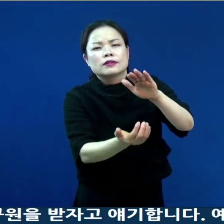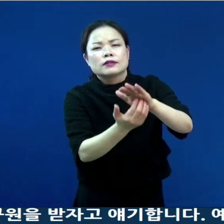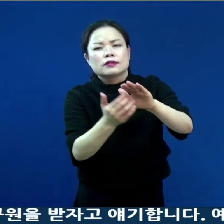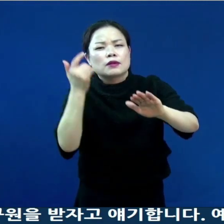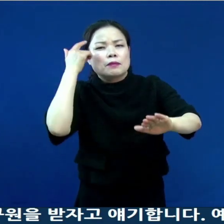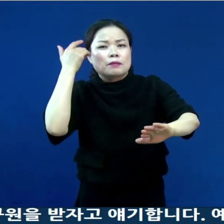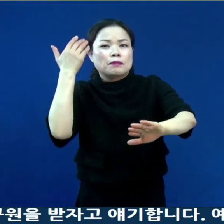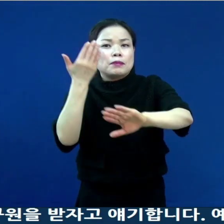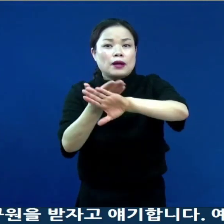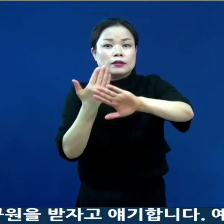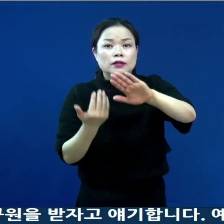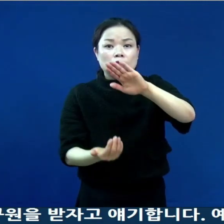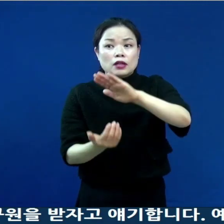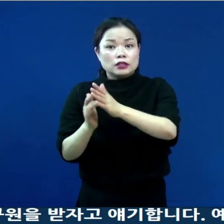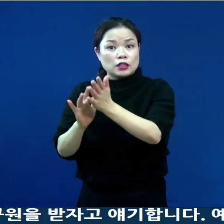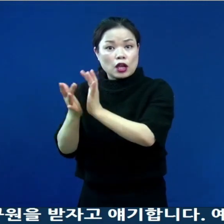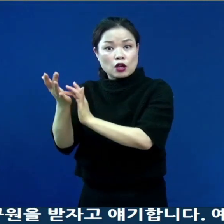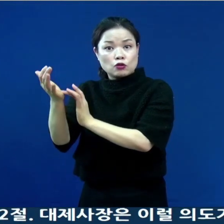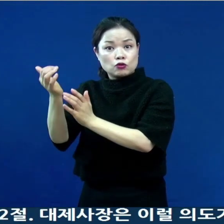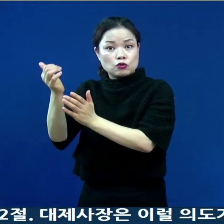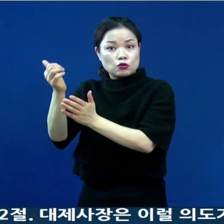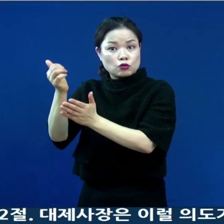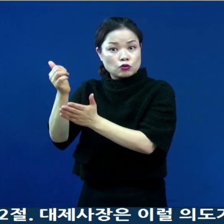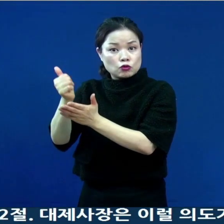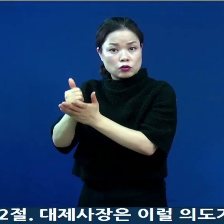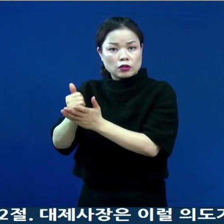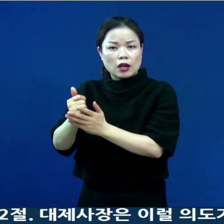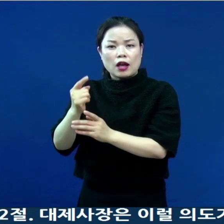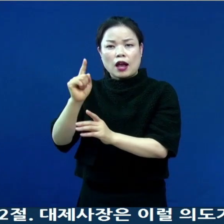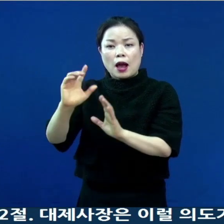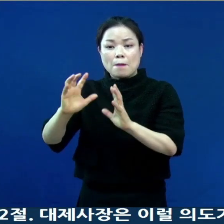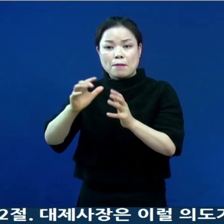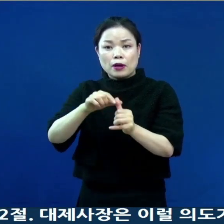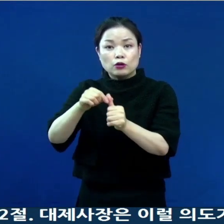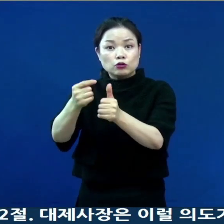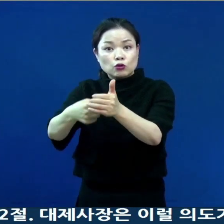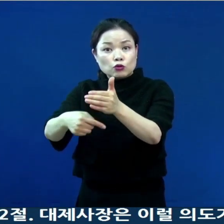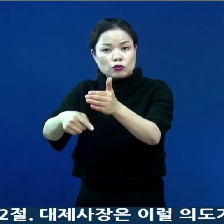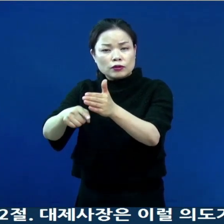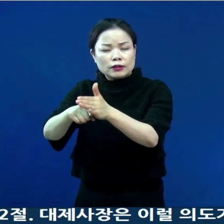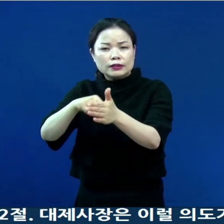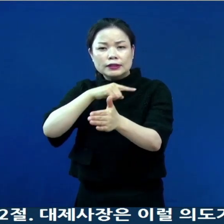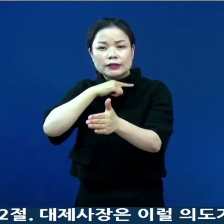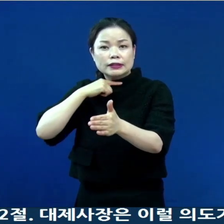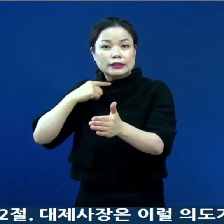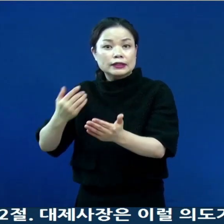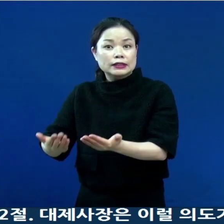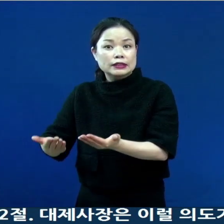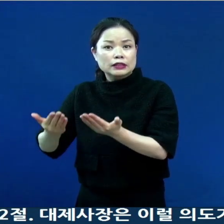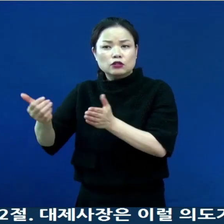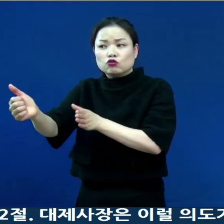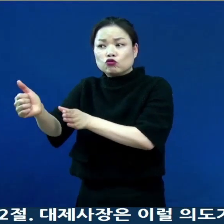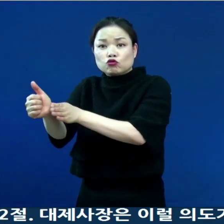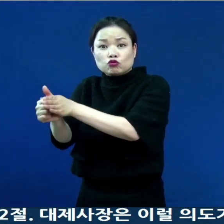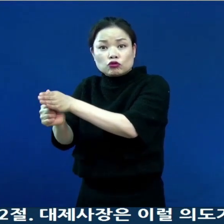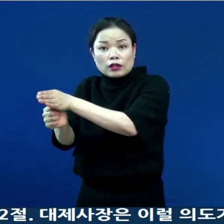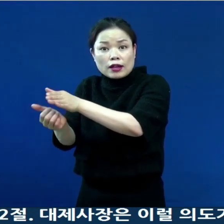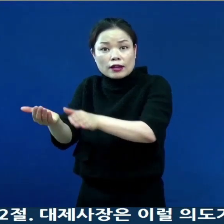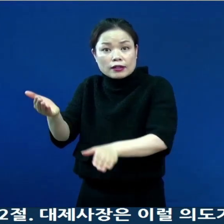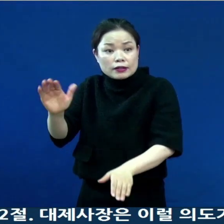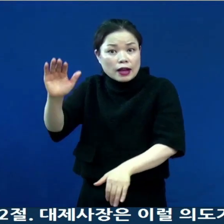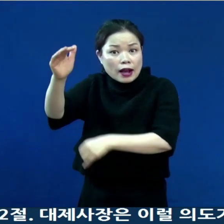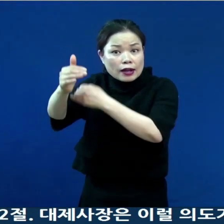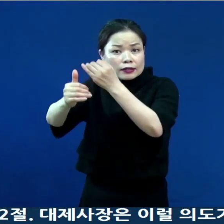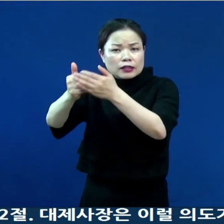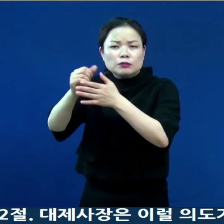정반대, 예수님을 한 백성을 구하기 위한 희생양으로 죽이자 했는데